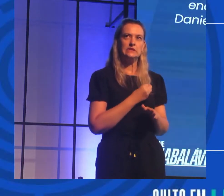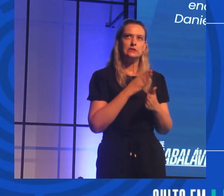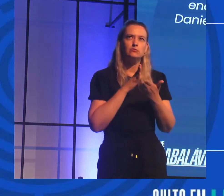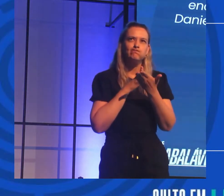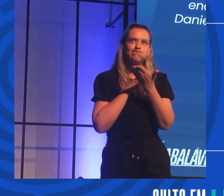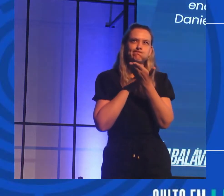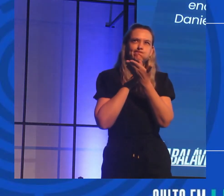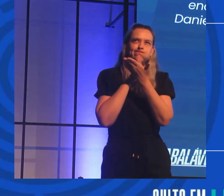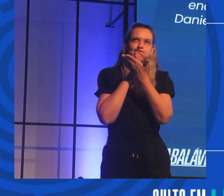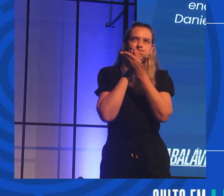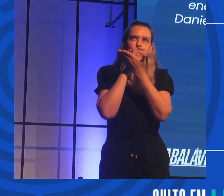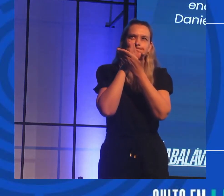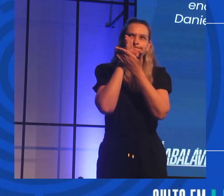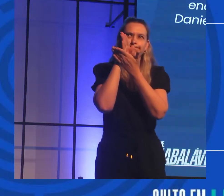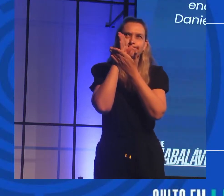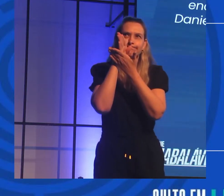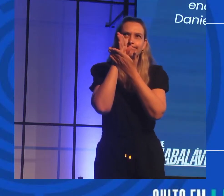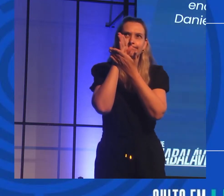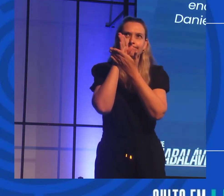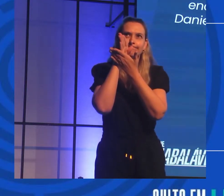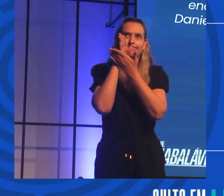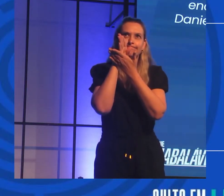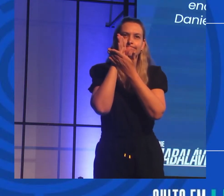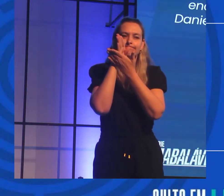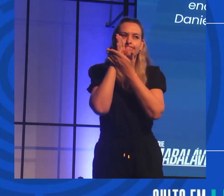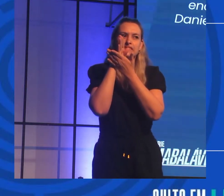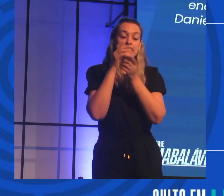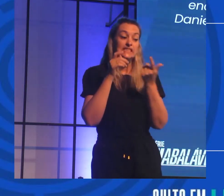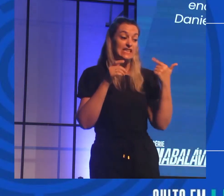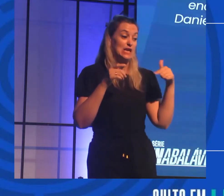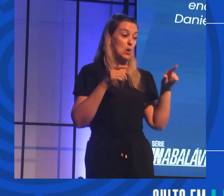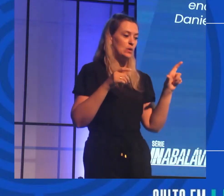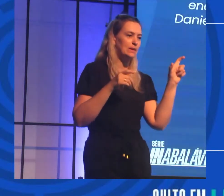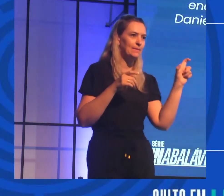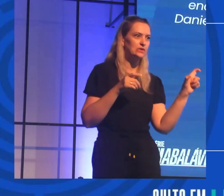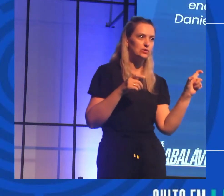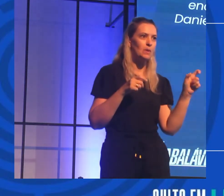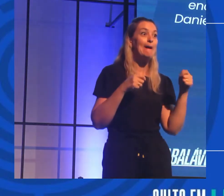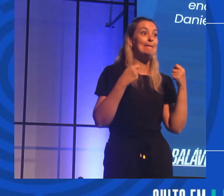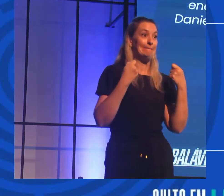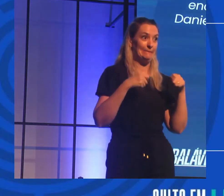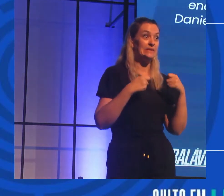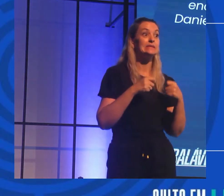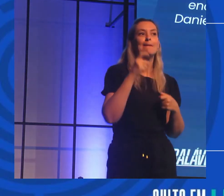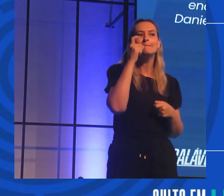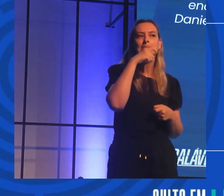que os outros precisam armar e mentir algo para nos acusarem?